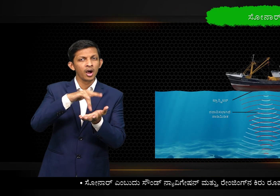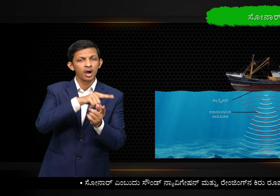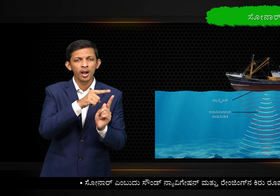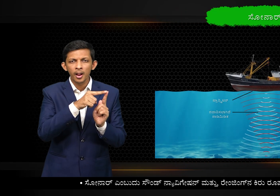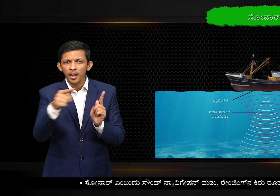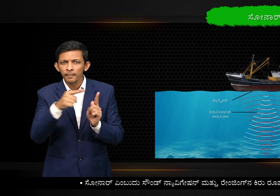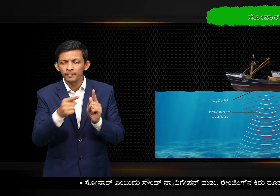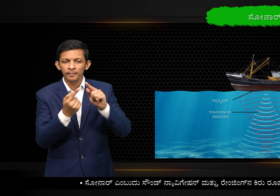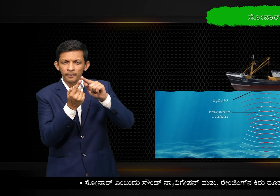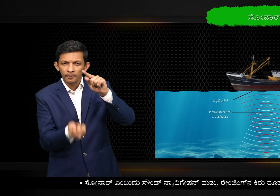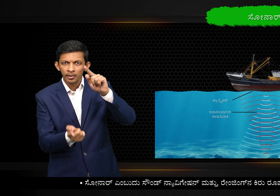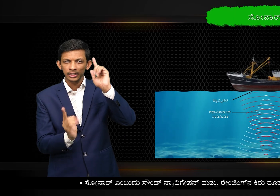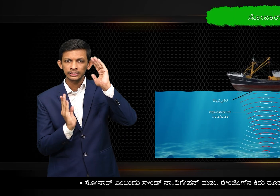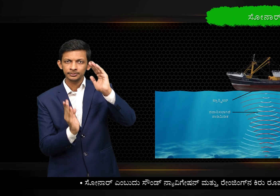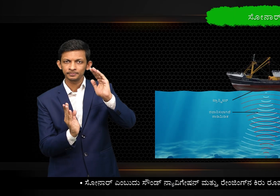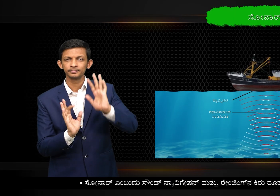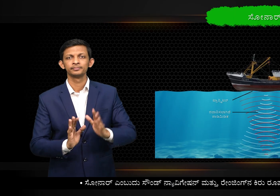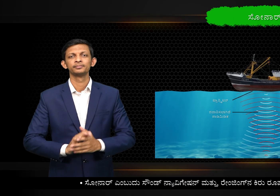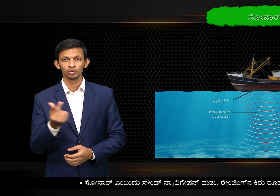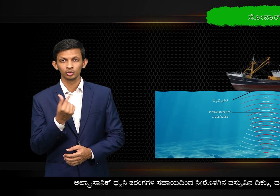ರೇಂಜಿಂಗ್ನ ಕಿರು ರೂಪವಾಗಿದೆ.